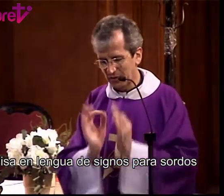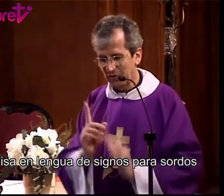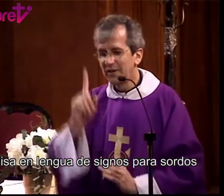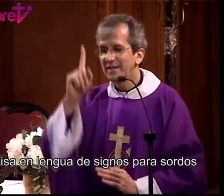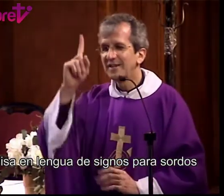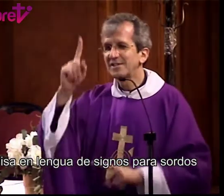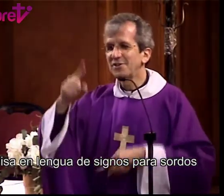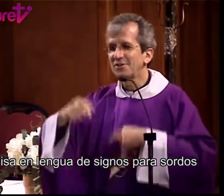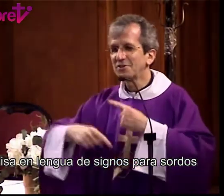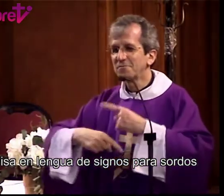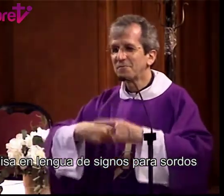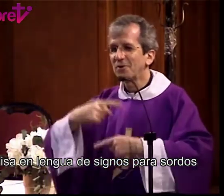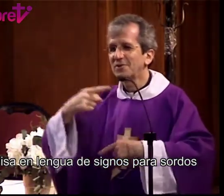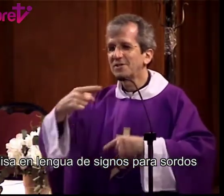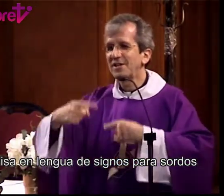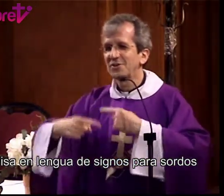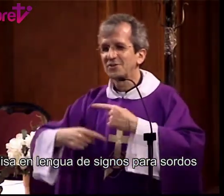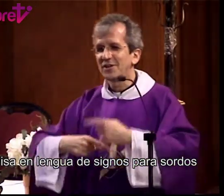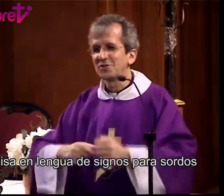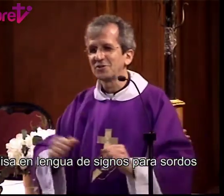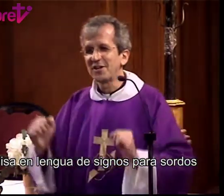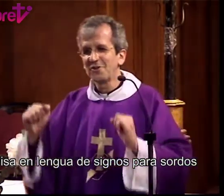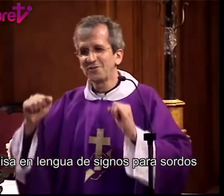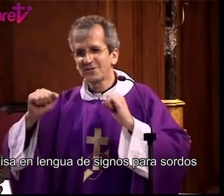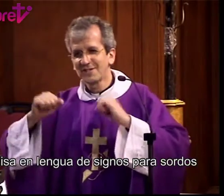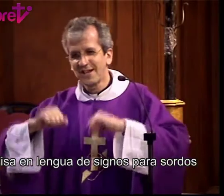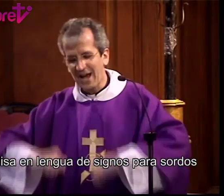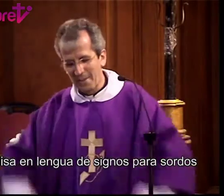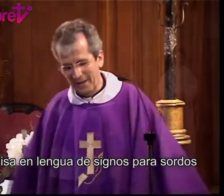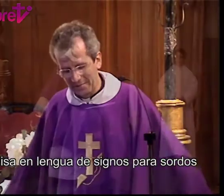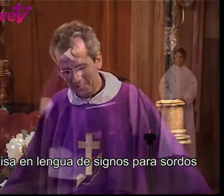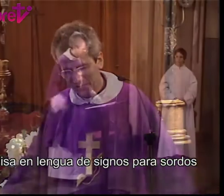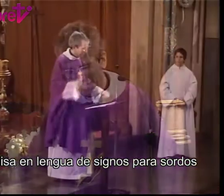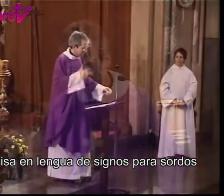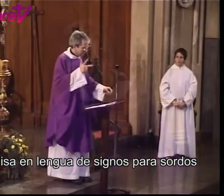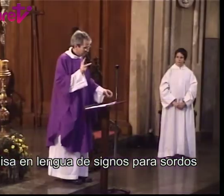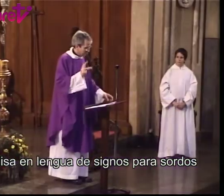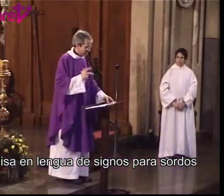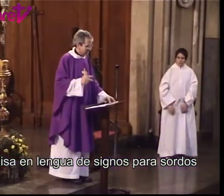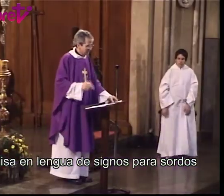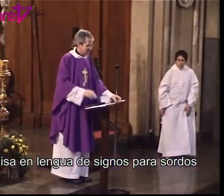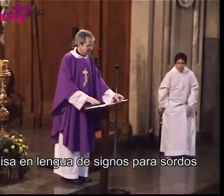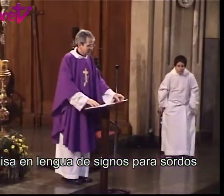y es Dios por los siglos de los siglos. Amén. Podéis sentaros.